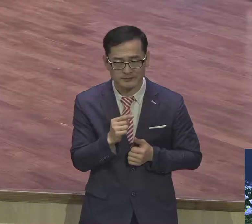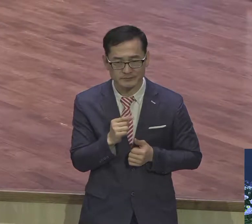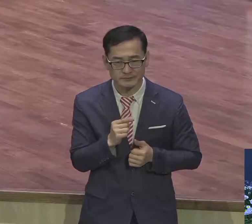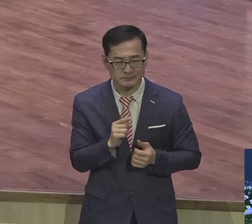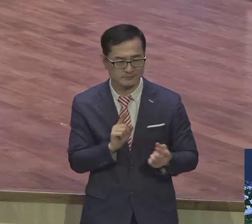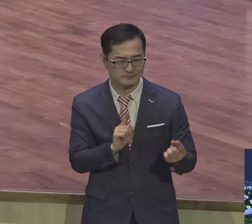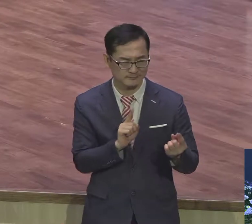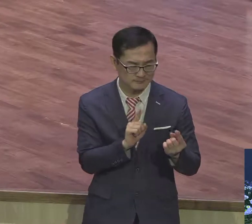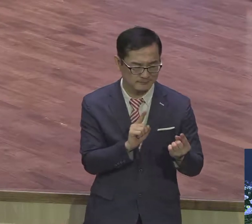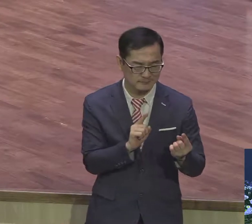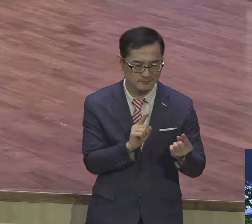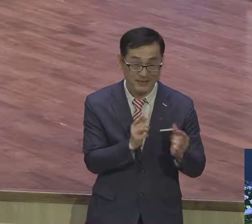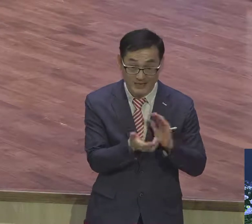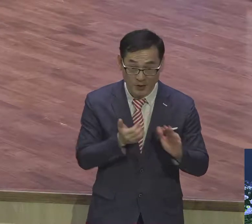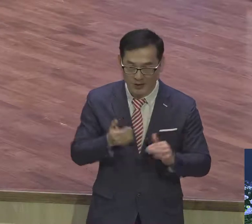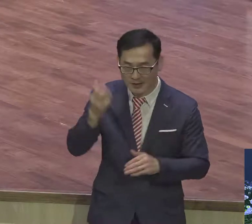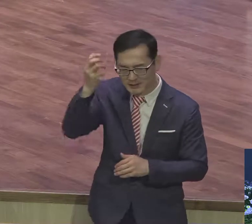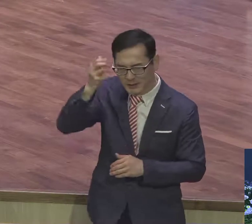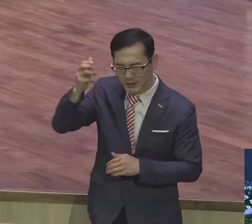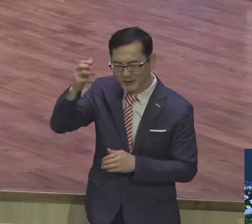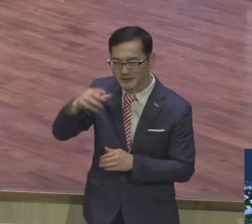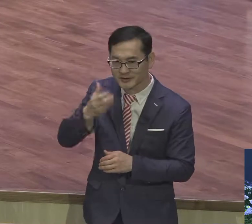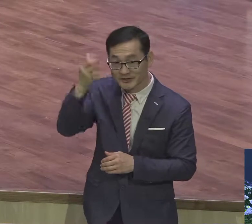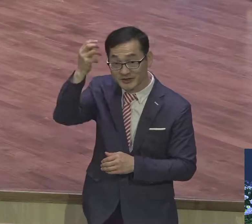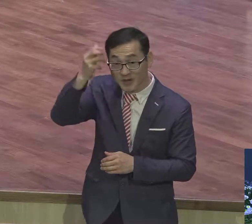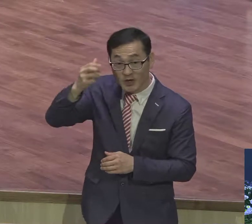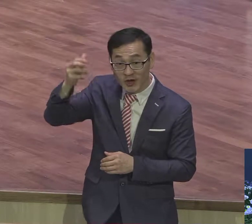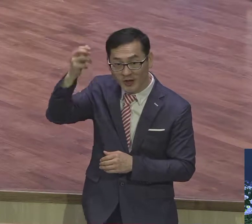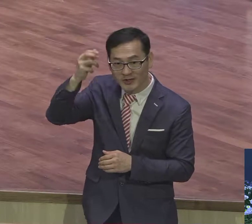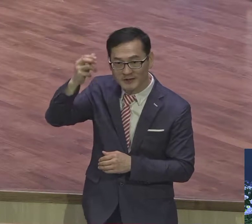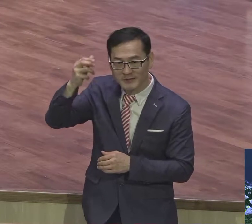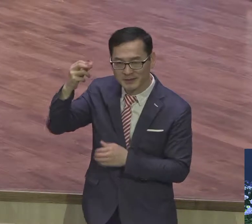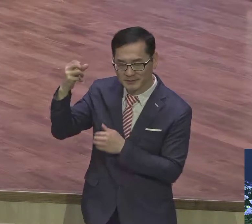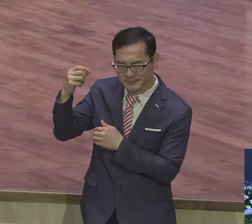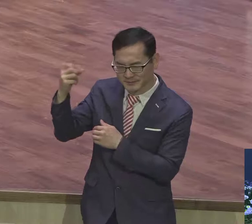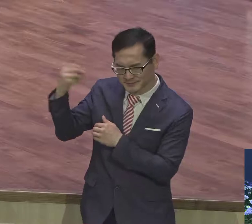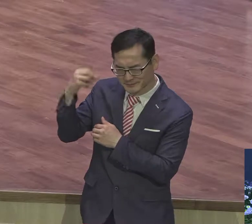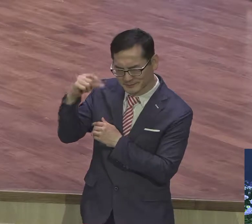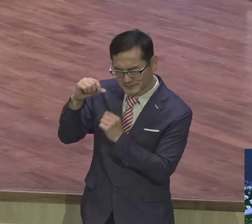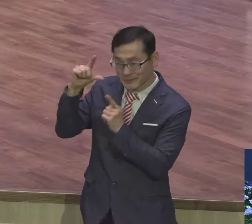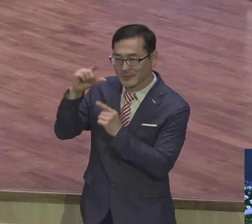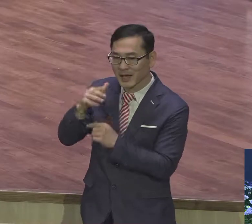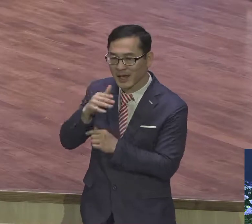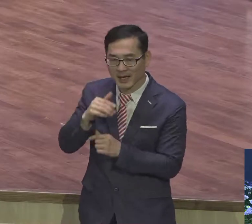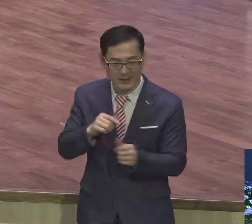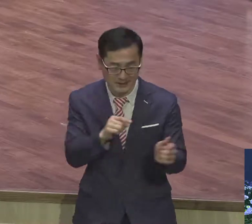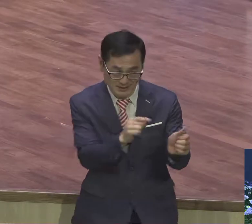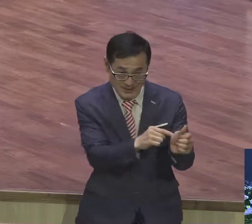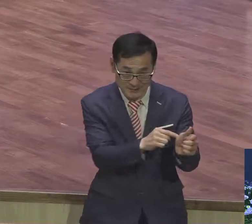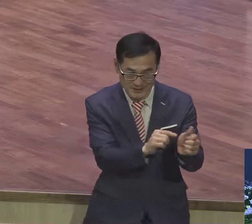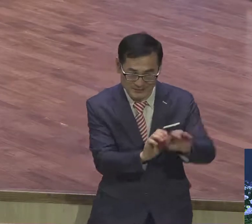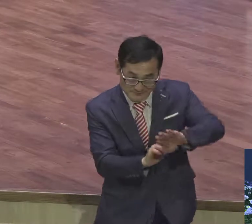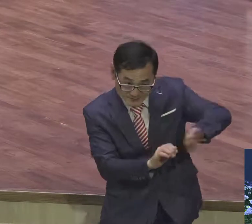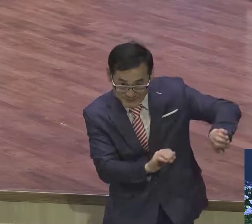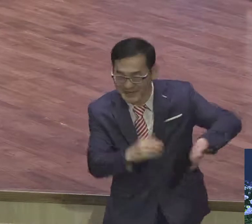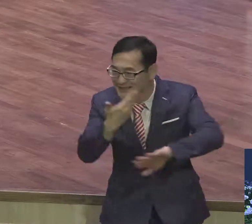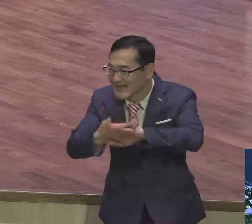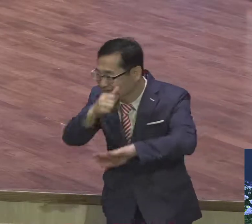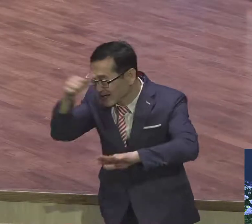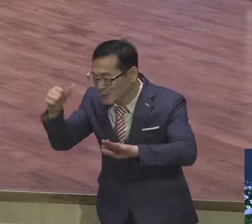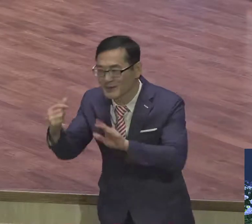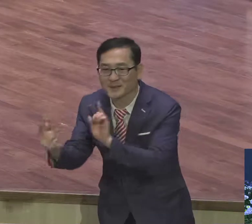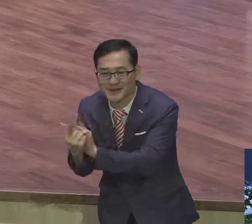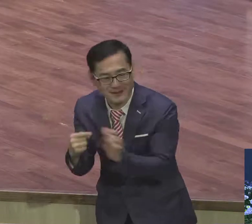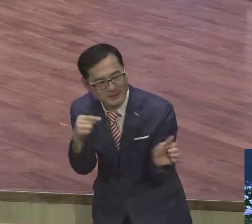성인이 또 깨닫게 해줬어요 먼저 장로인들 다른 장로로 한번 만나봐야 되겠다 그래서 장로인들 만나서 물어봤대요